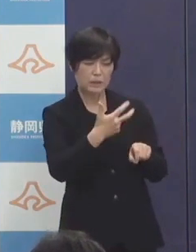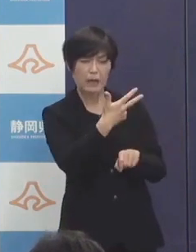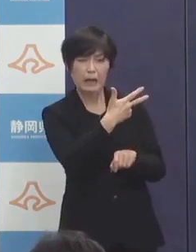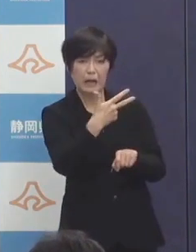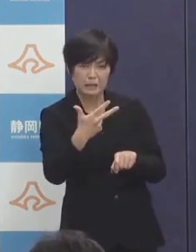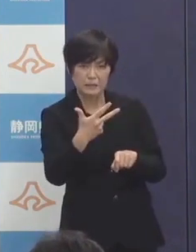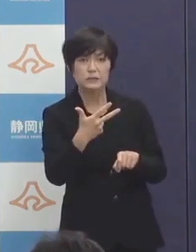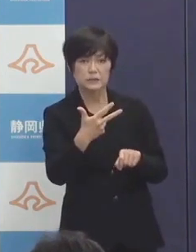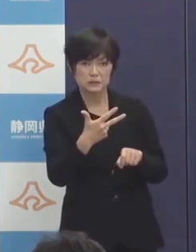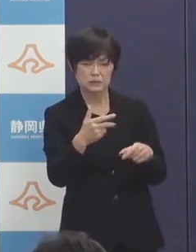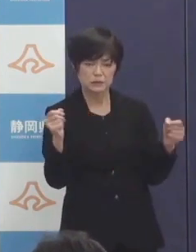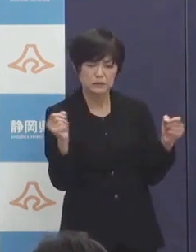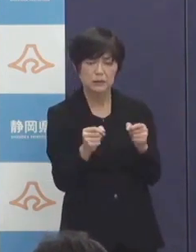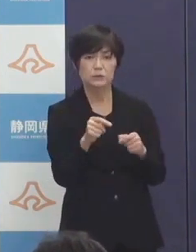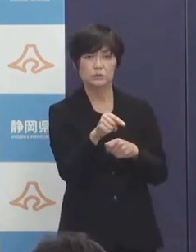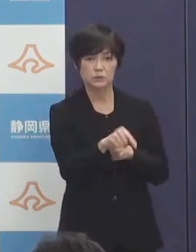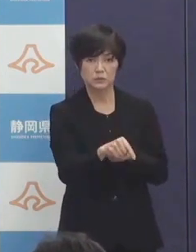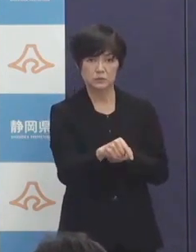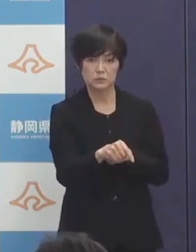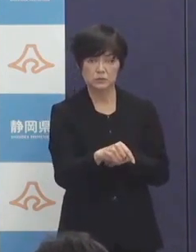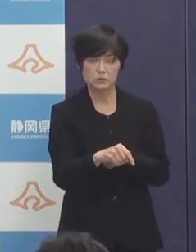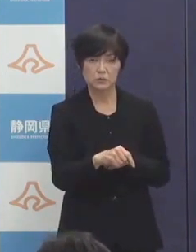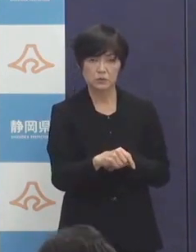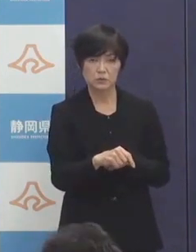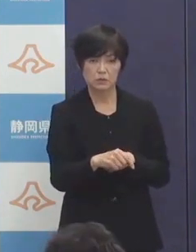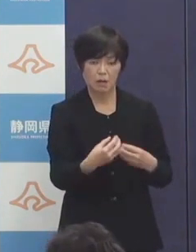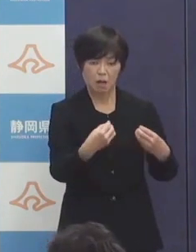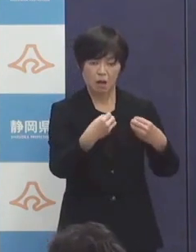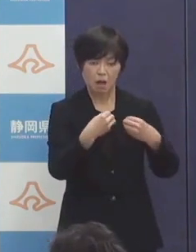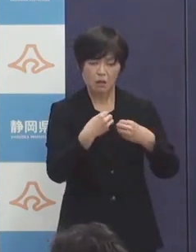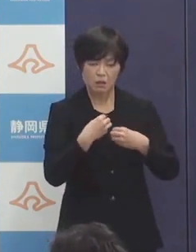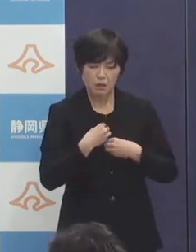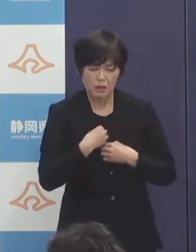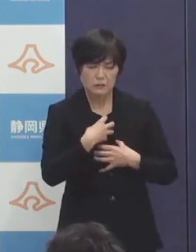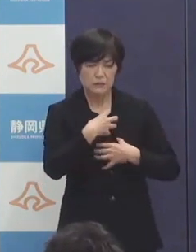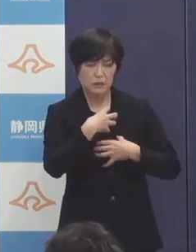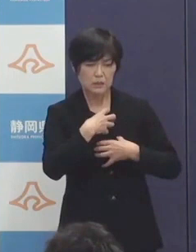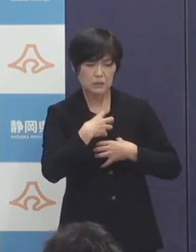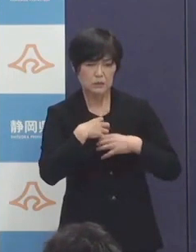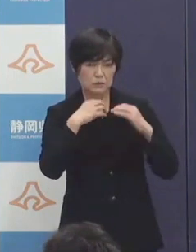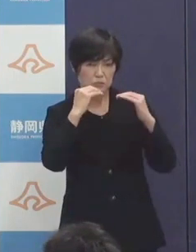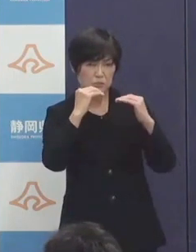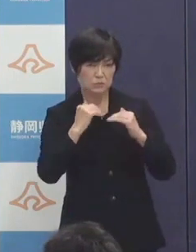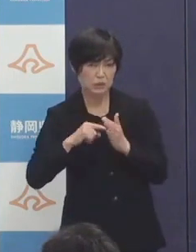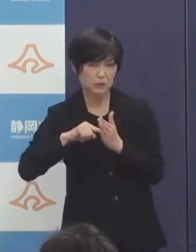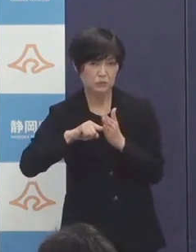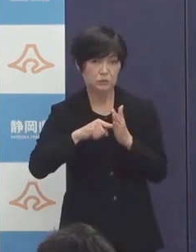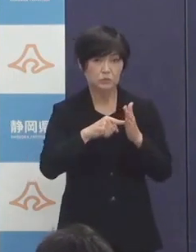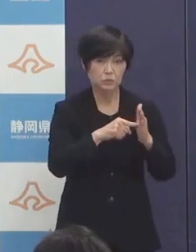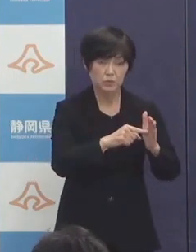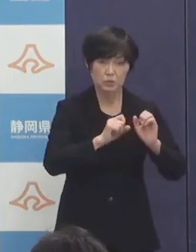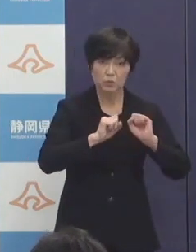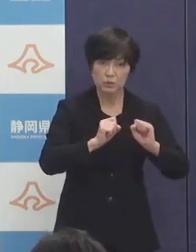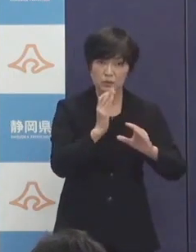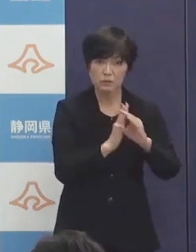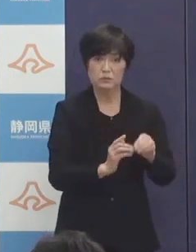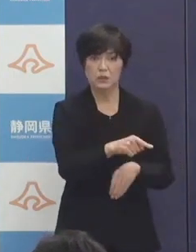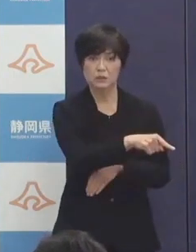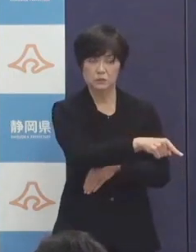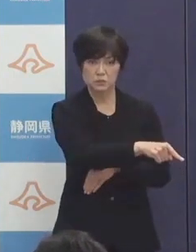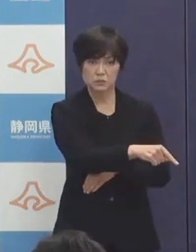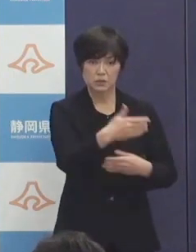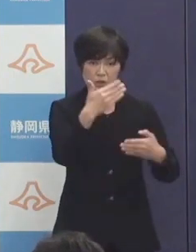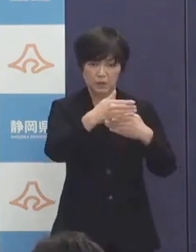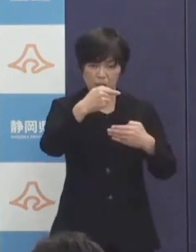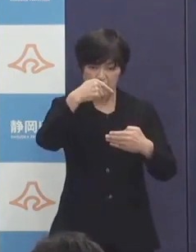今なりつつありますが、感染リスクを下げる努力が行われている真っ最中であります。県